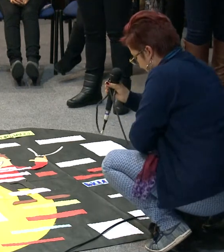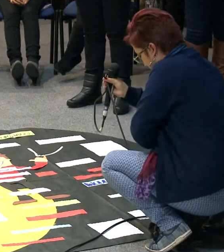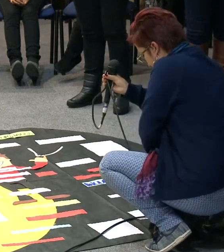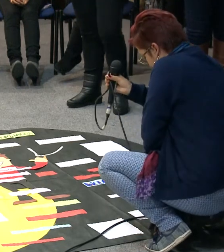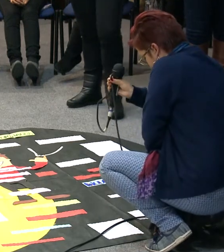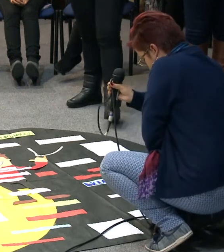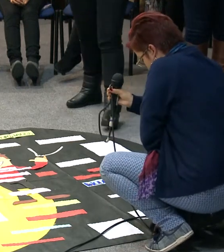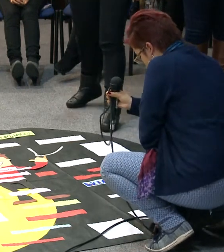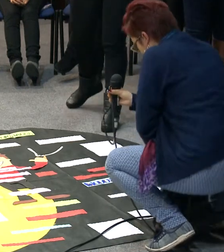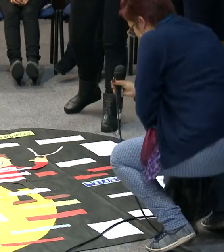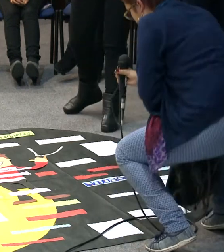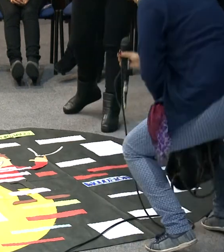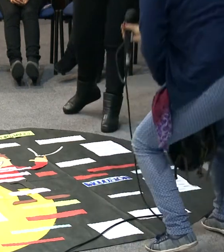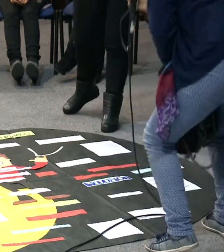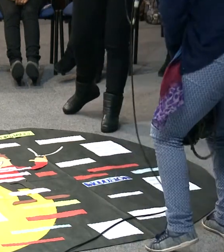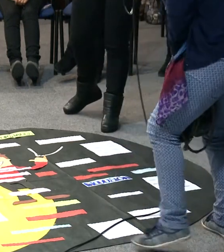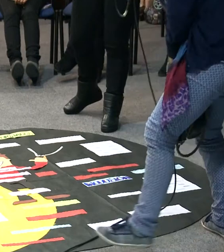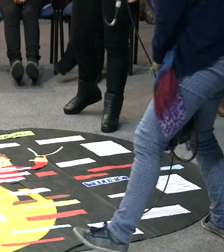población.